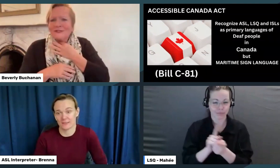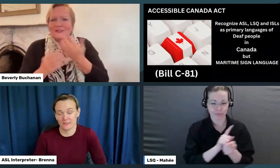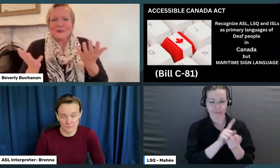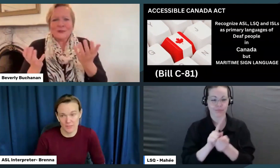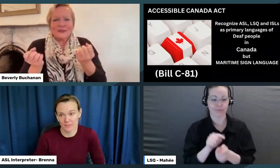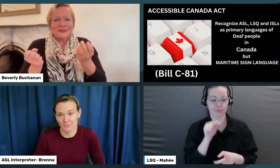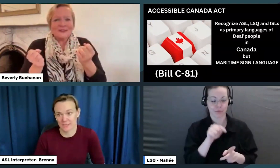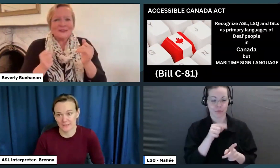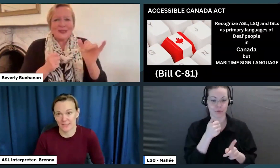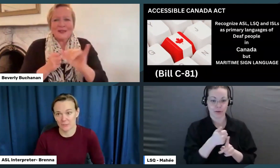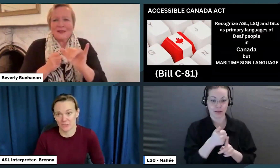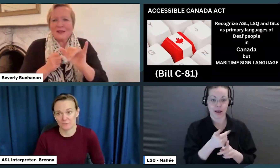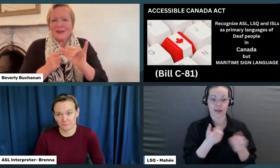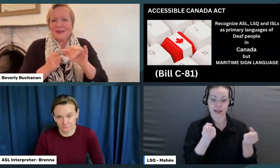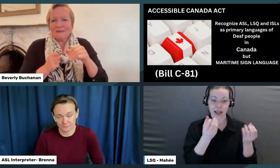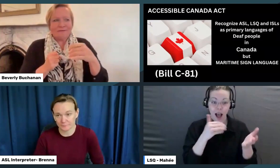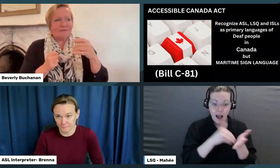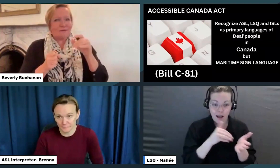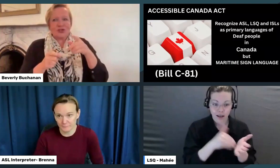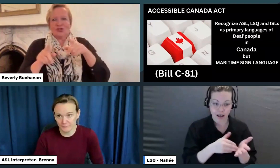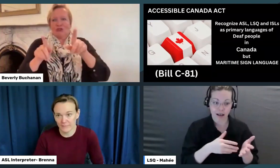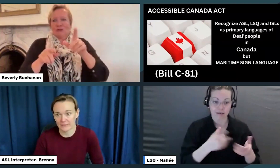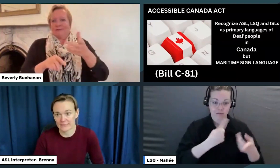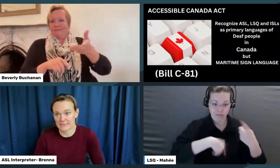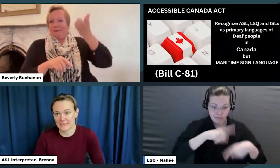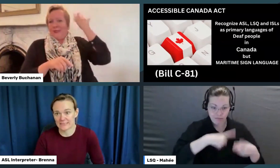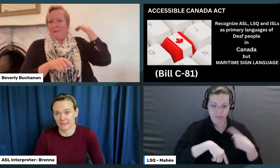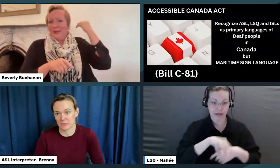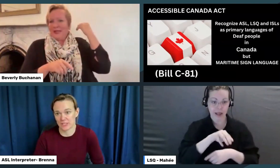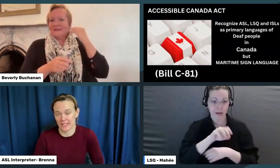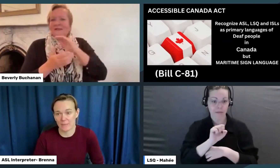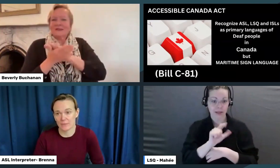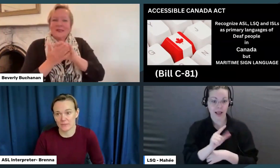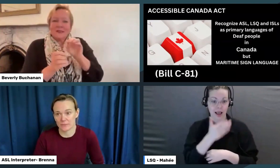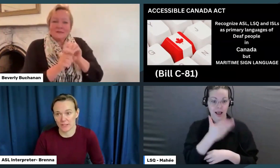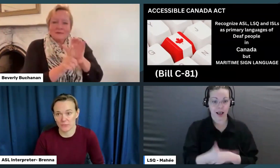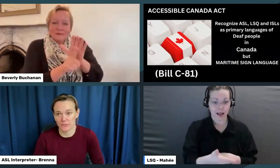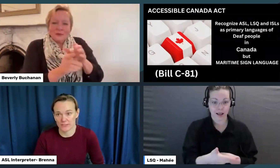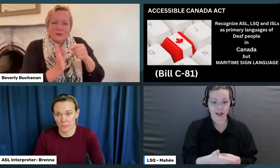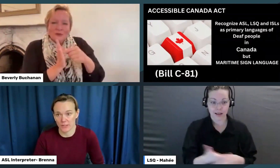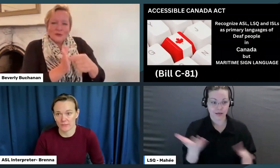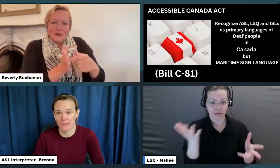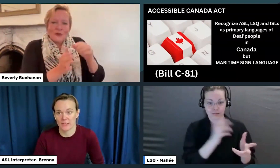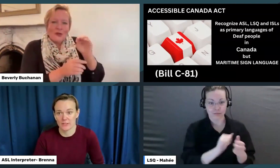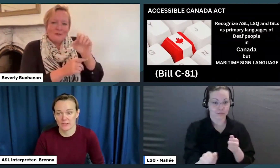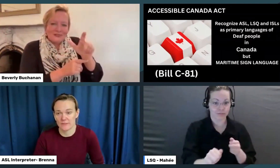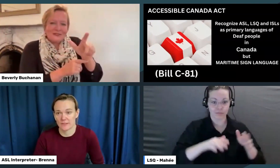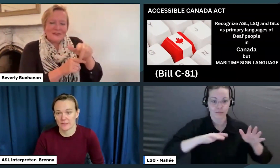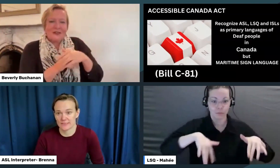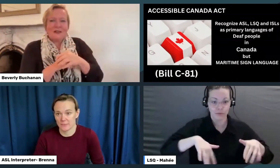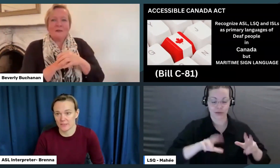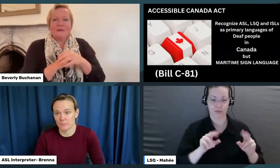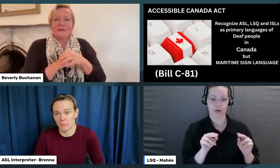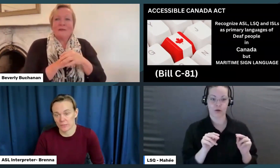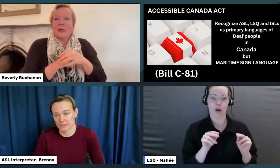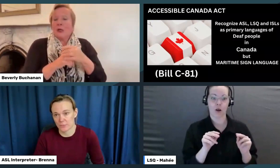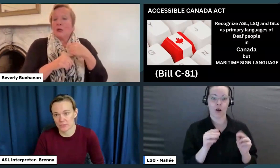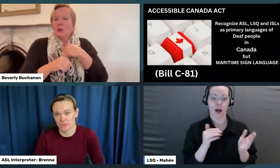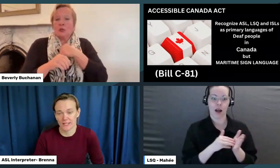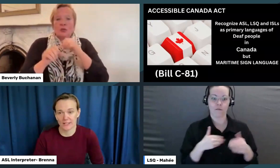communiquer justement par cette langue de signes. C'est une langue qui n'est pas utilisée par les